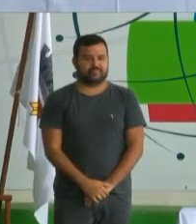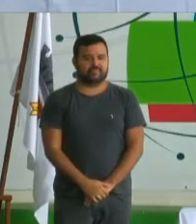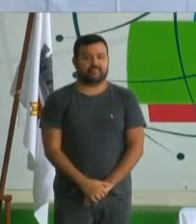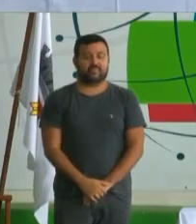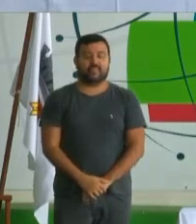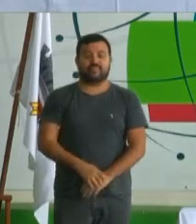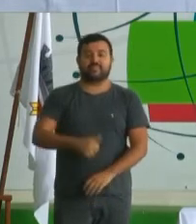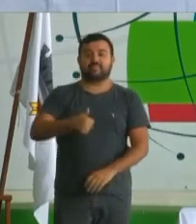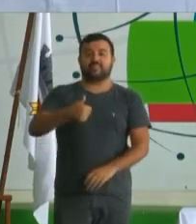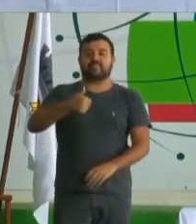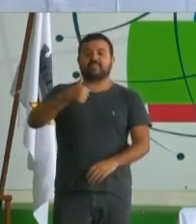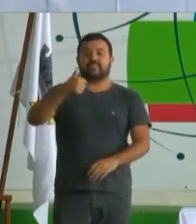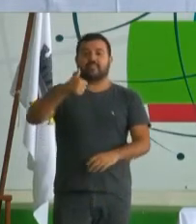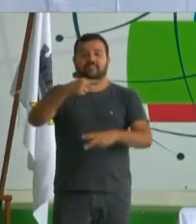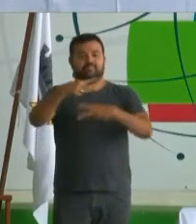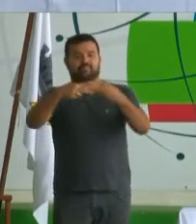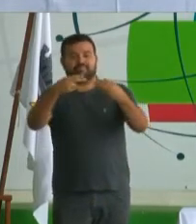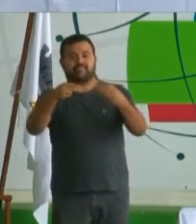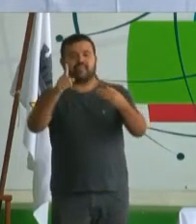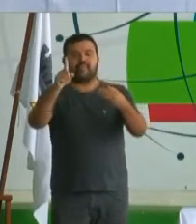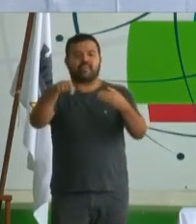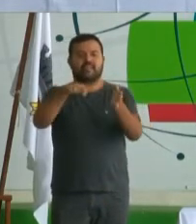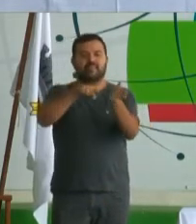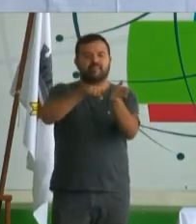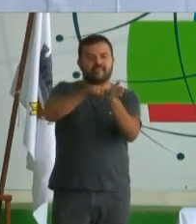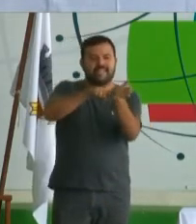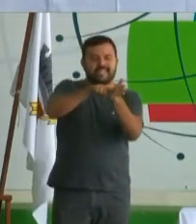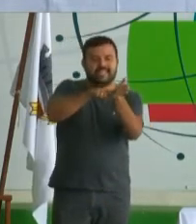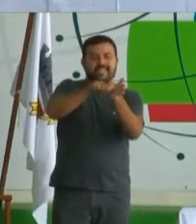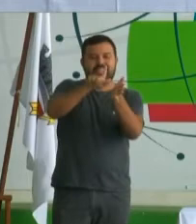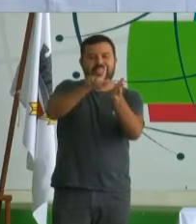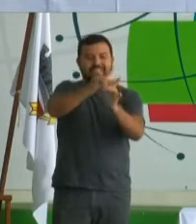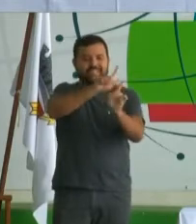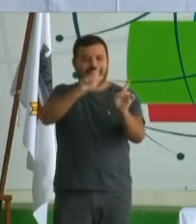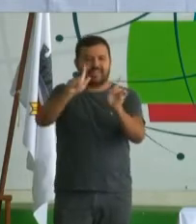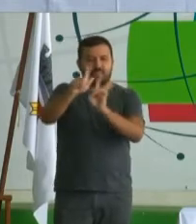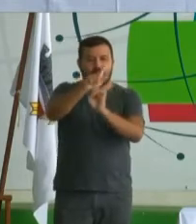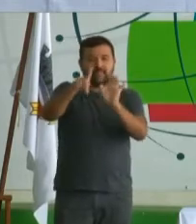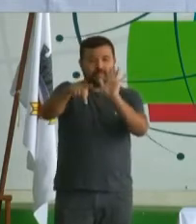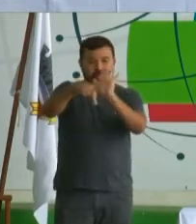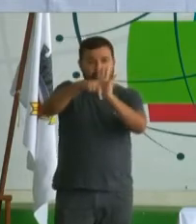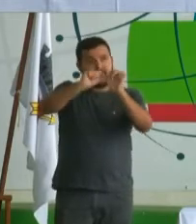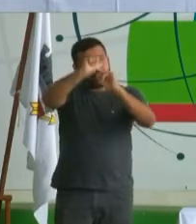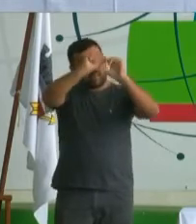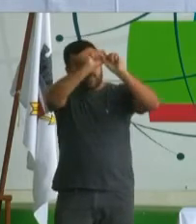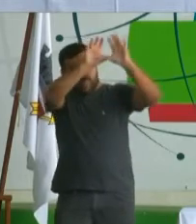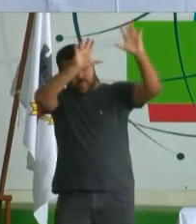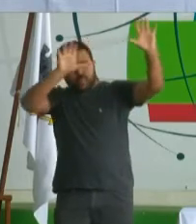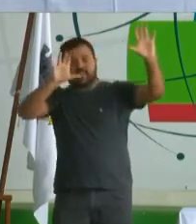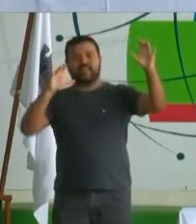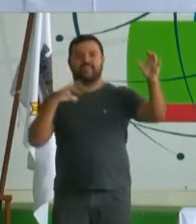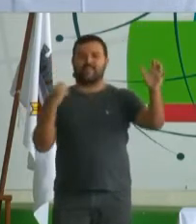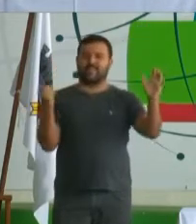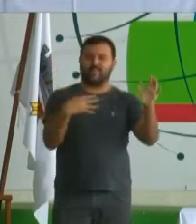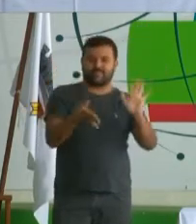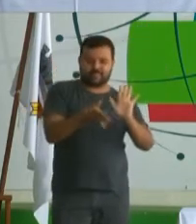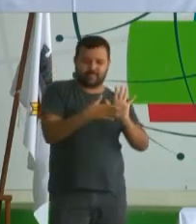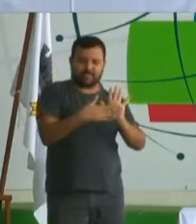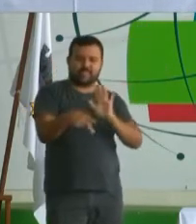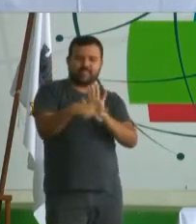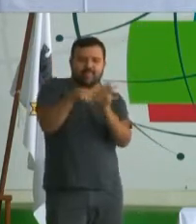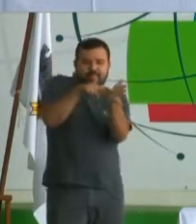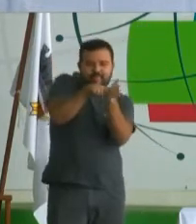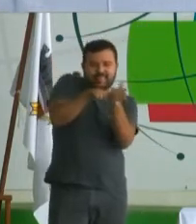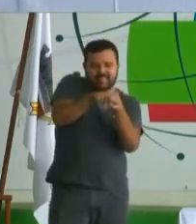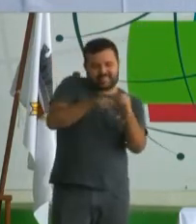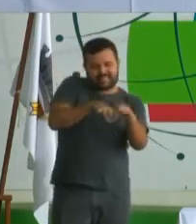E o primeiro lugar vai para a geopolítica do ciberespaço, novas possibilidades na abordagem do